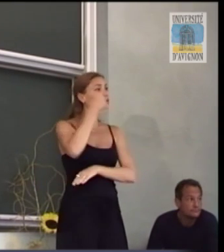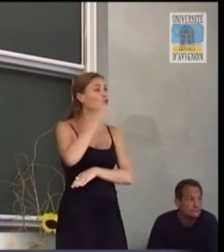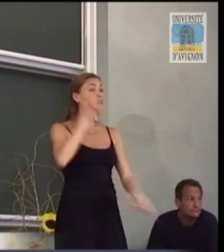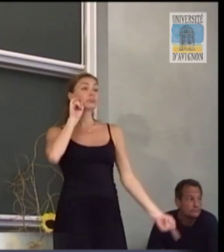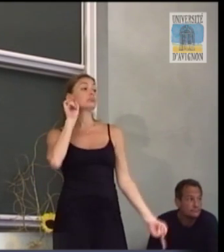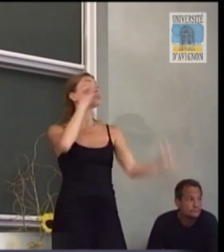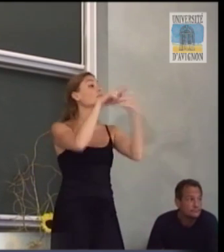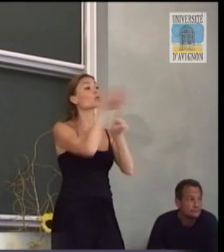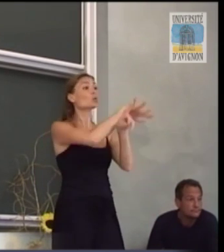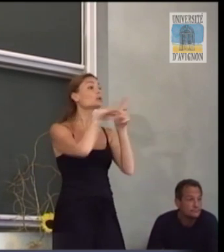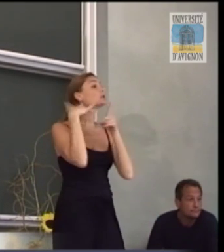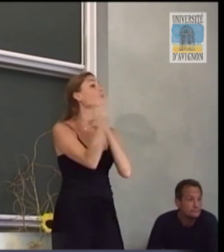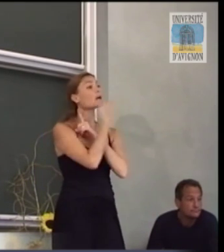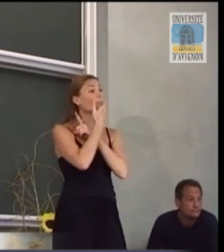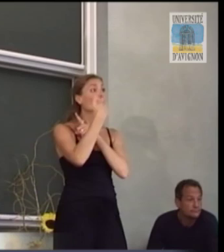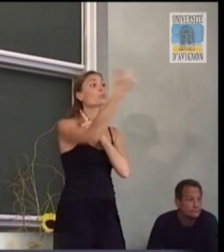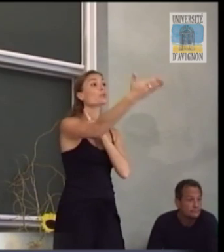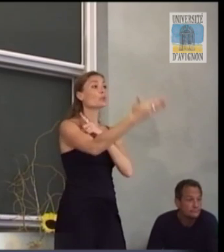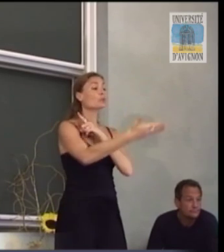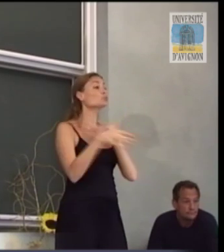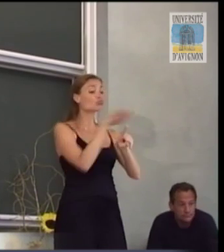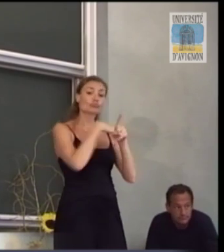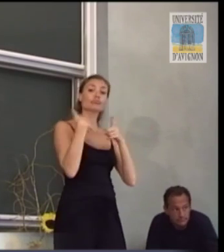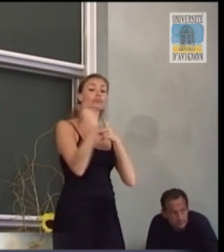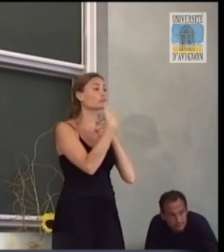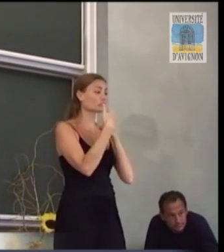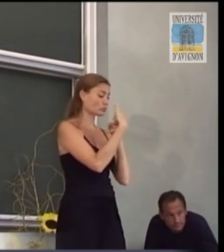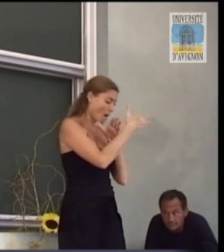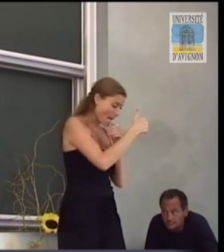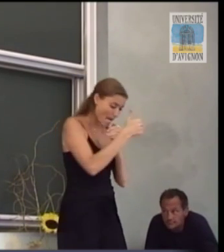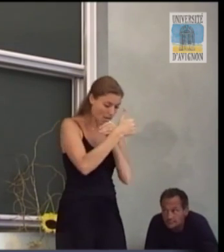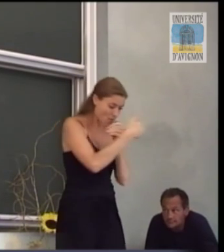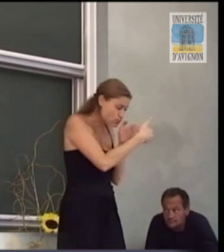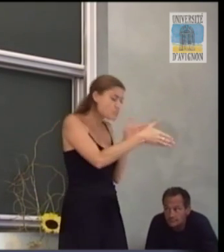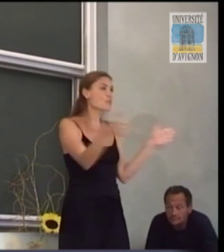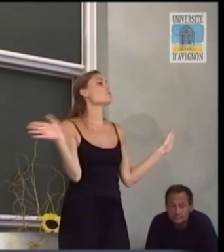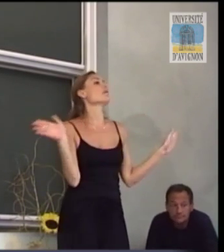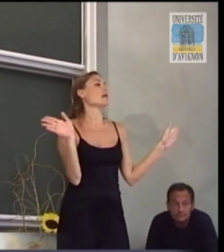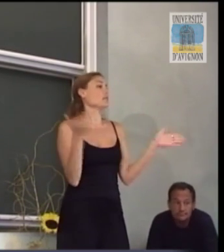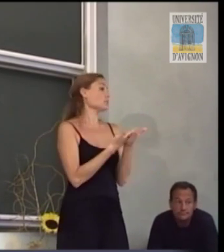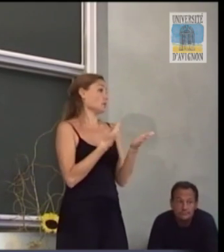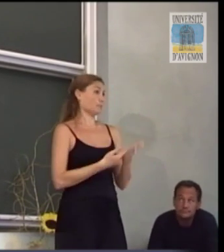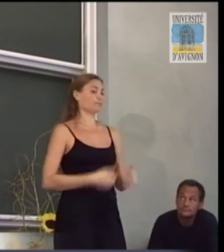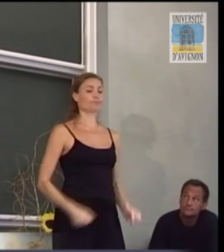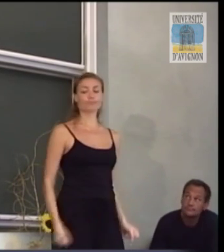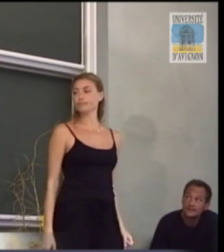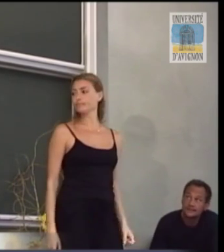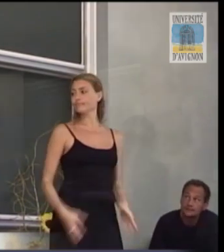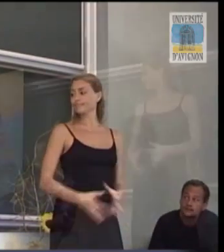société ne soit plus cloisonnée. Je crois que c'est ça, on a des comptes à rendre, c'est très important.